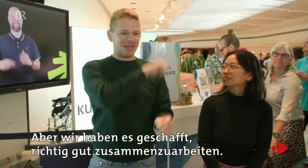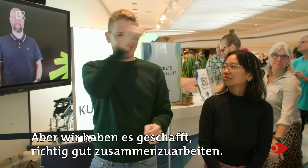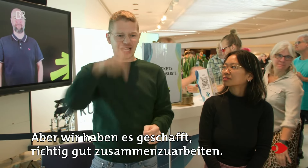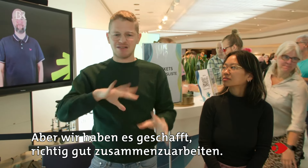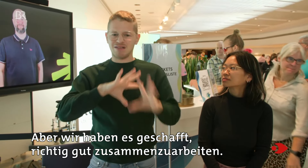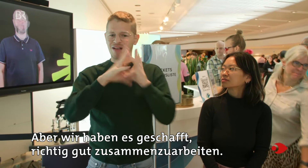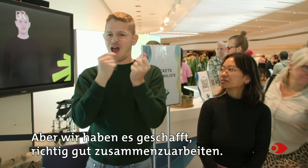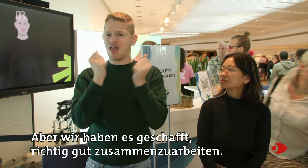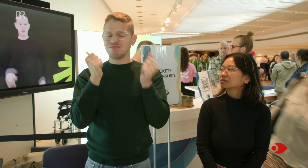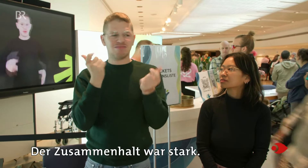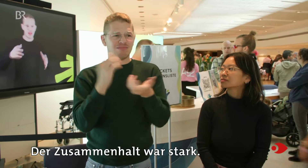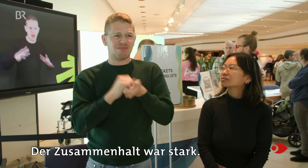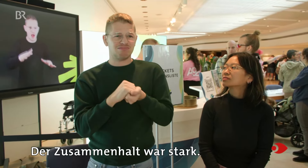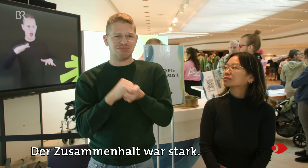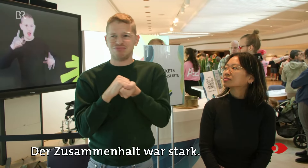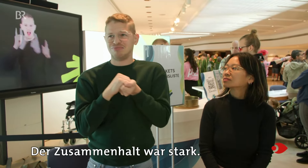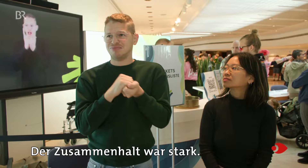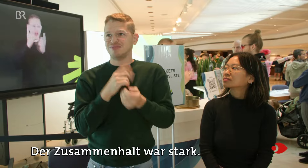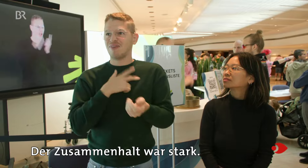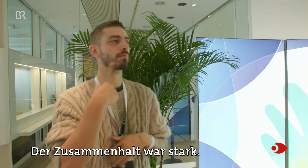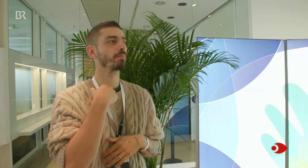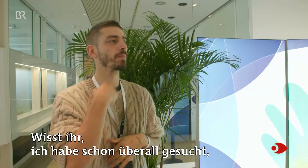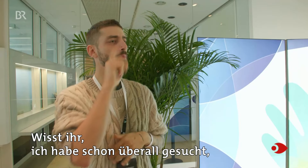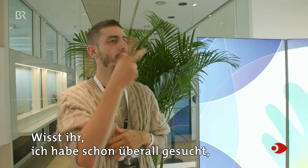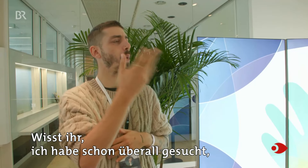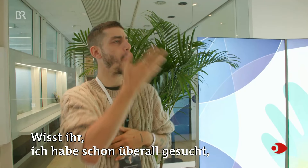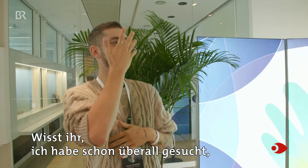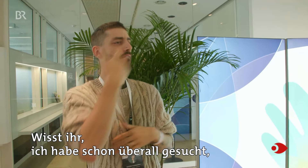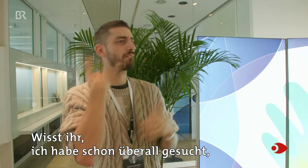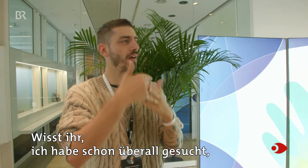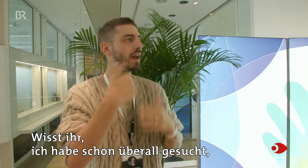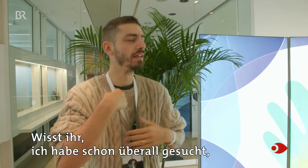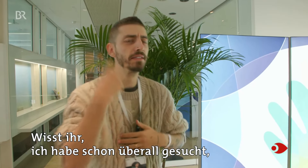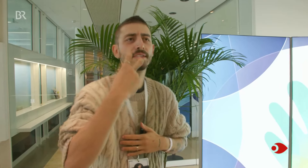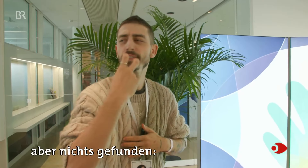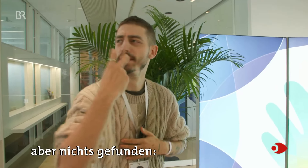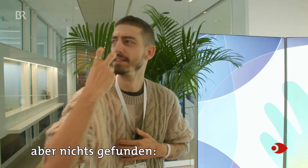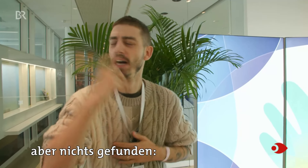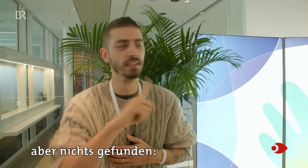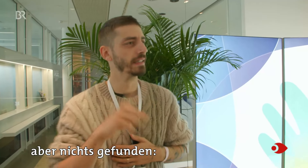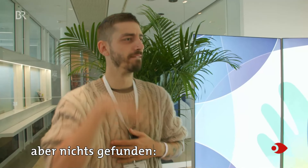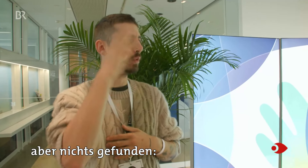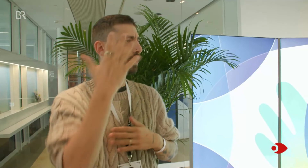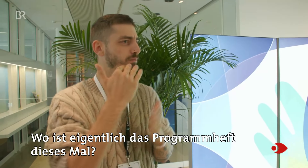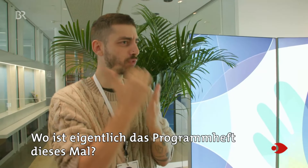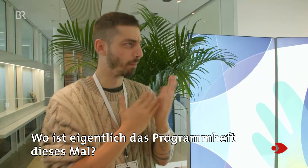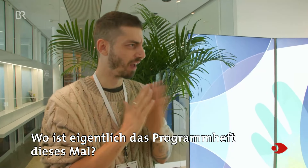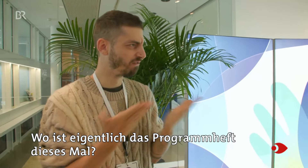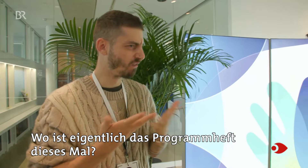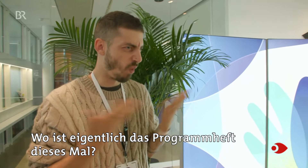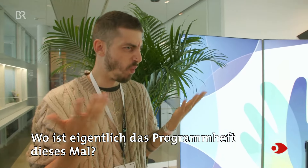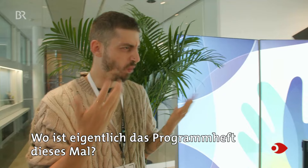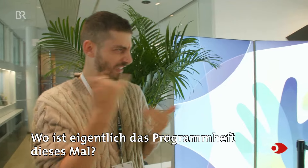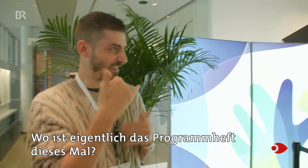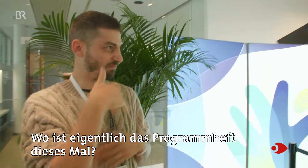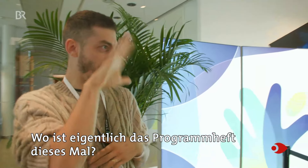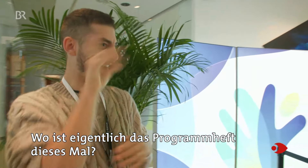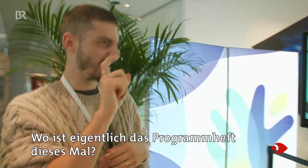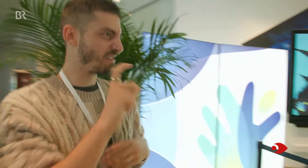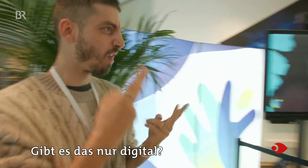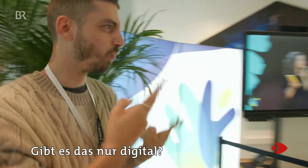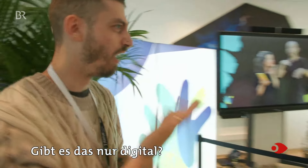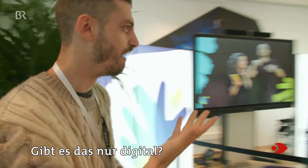gut zusammenzuarbeiten. Der Zusammenhalt war stark. Wisst ihr, ich habe schon überall gesucht, aber nichts gefunden. Wo ist eigentlich das Programmheft